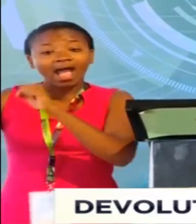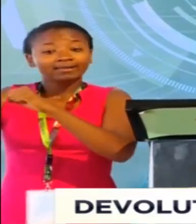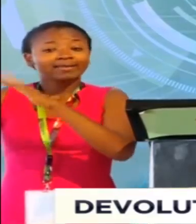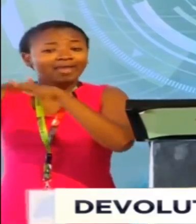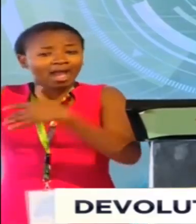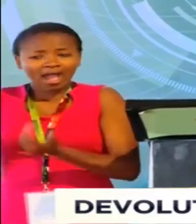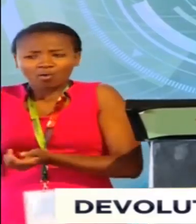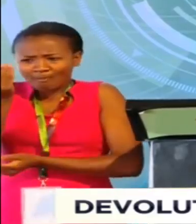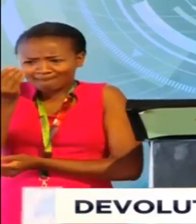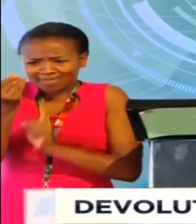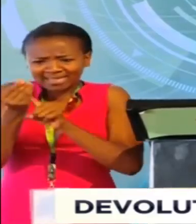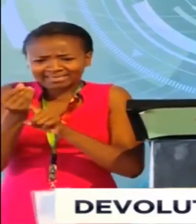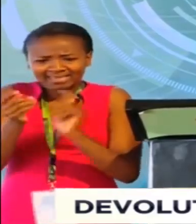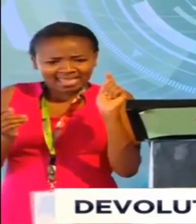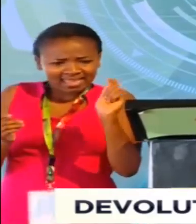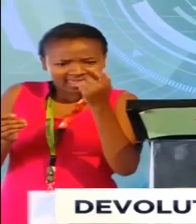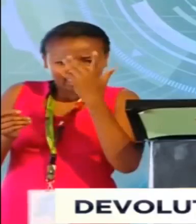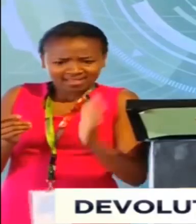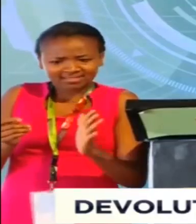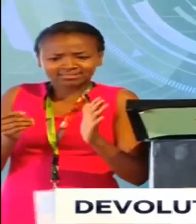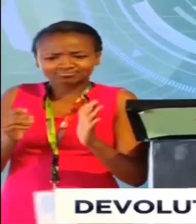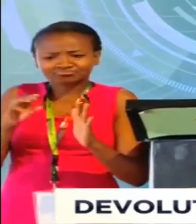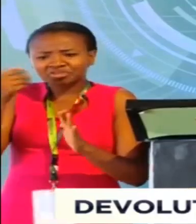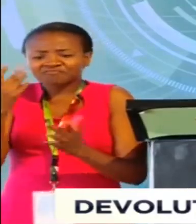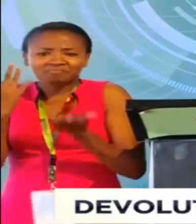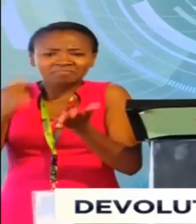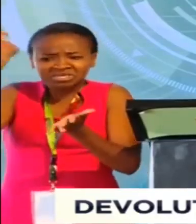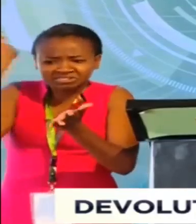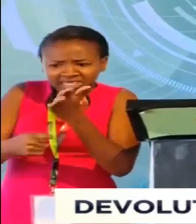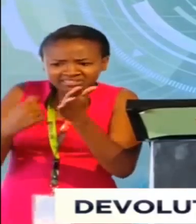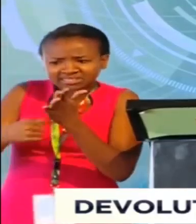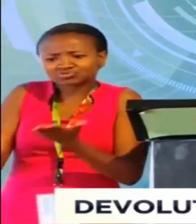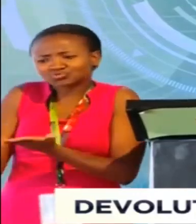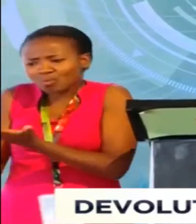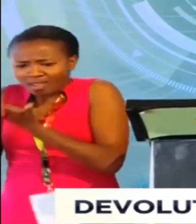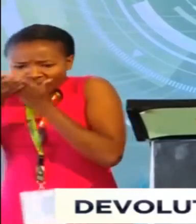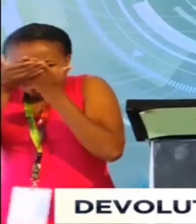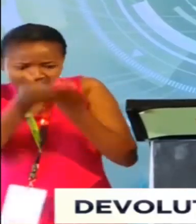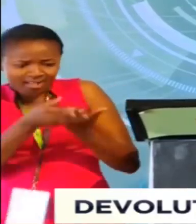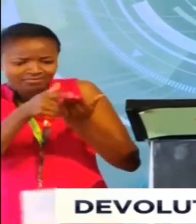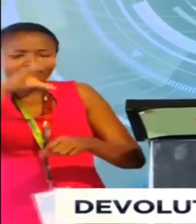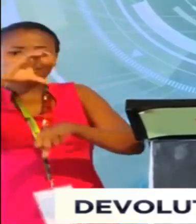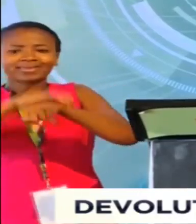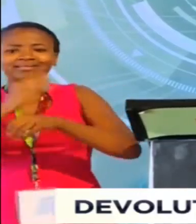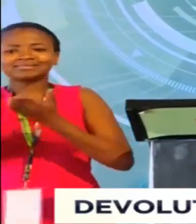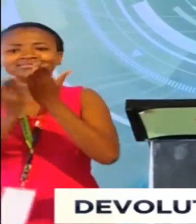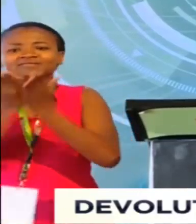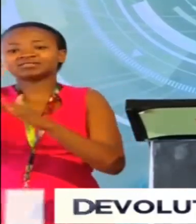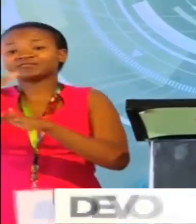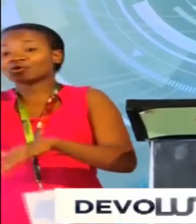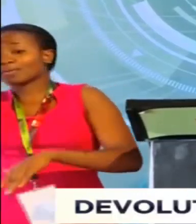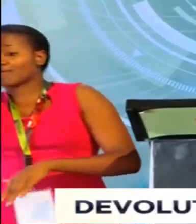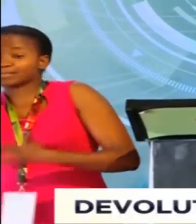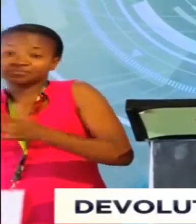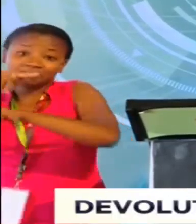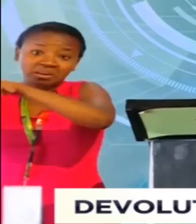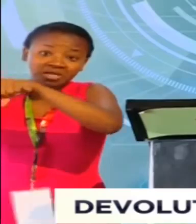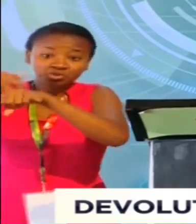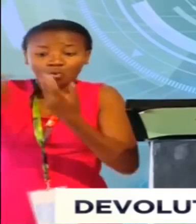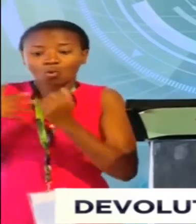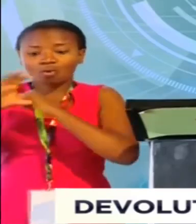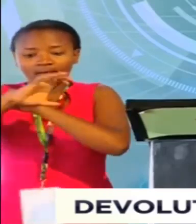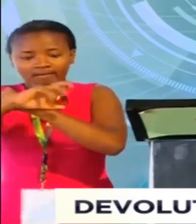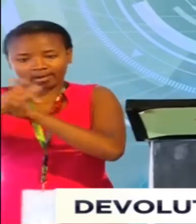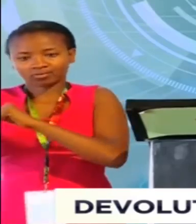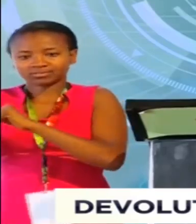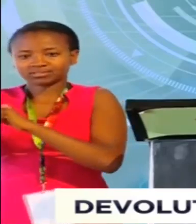wananchi wanatoa ikiwa kodi ndio waweze kupata huduma kwa serikali, iwe ni serikali ya kitaifa ama serikali